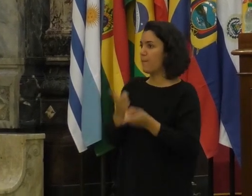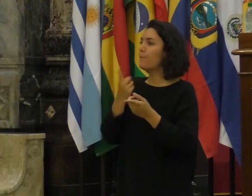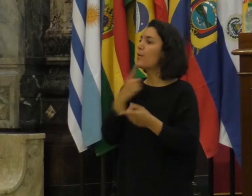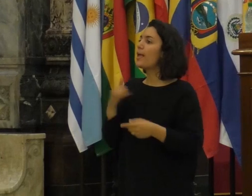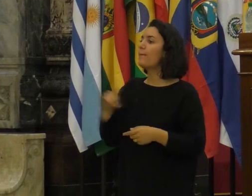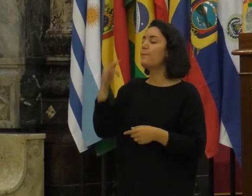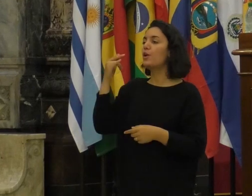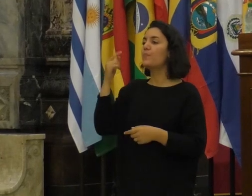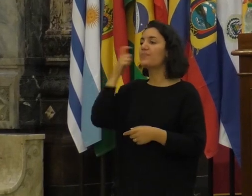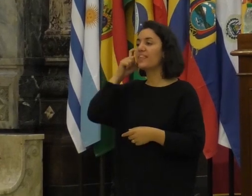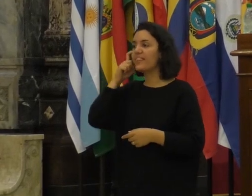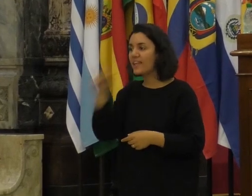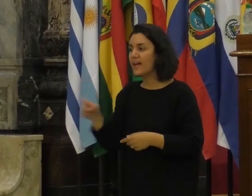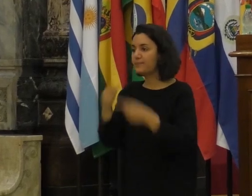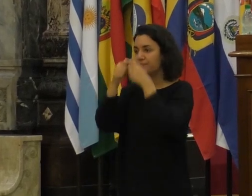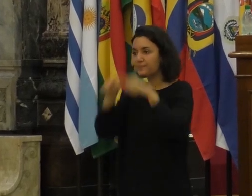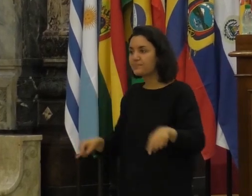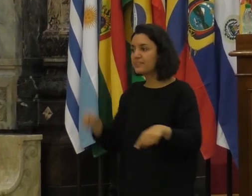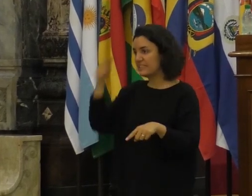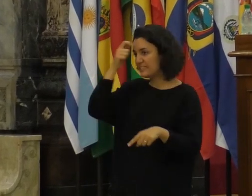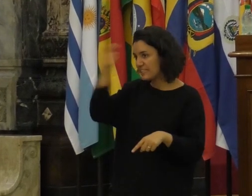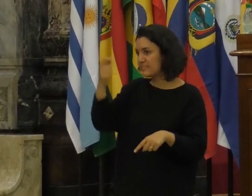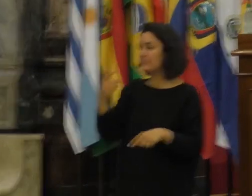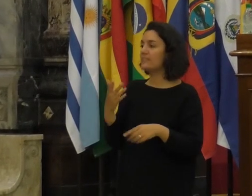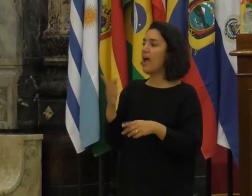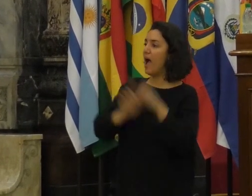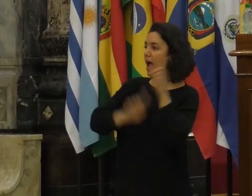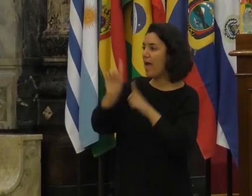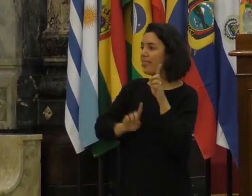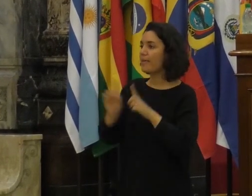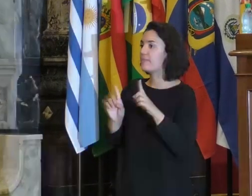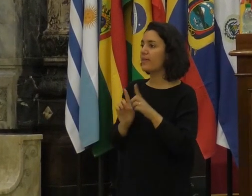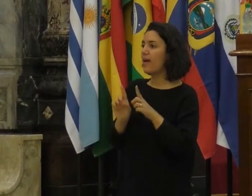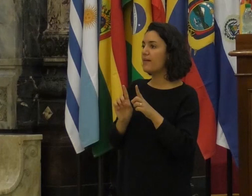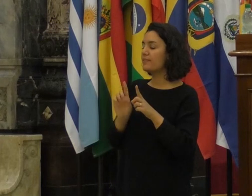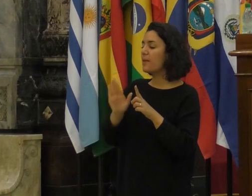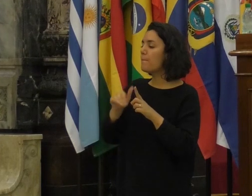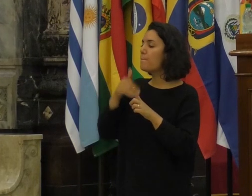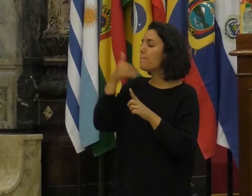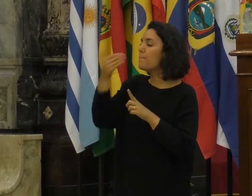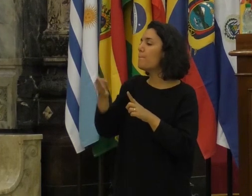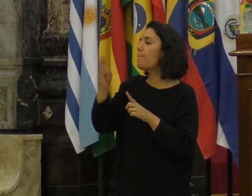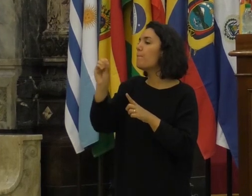de distinguir la ciencia académica de la post-académica,